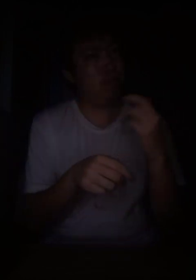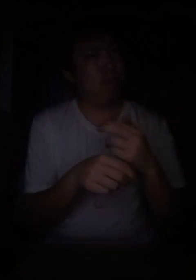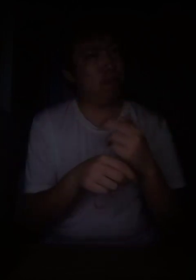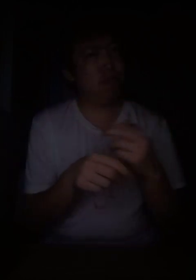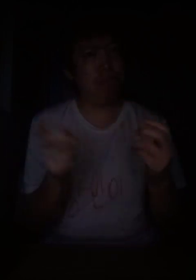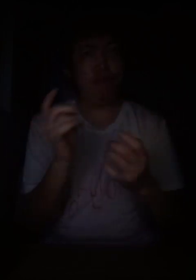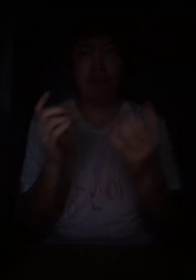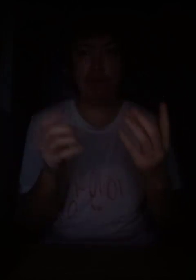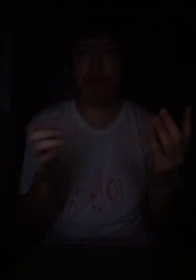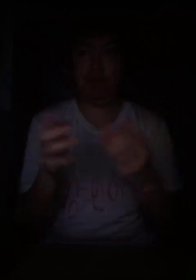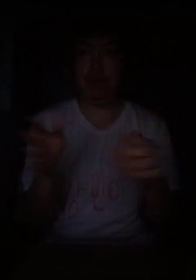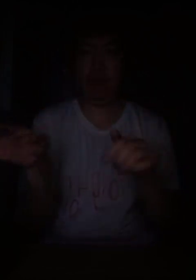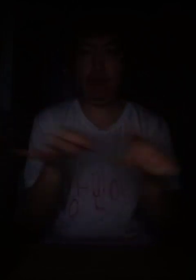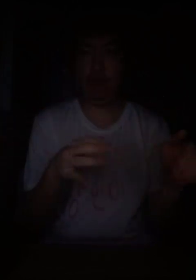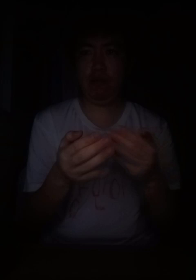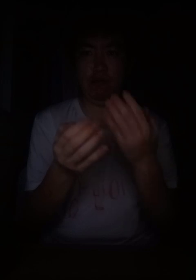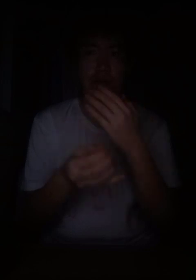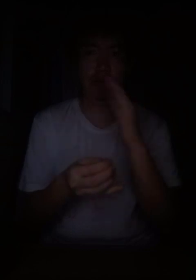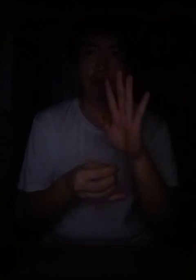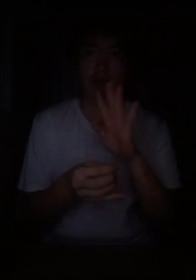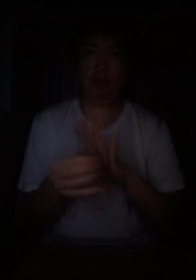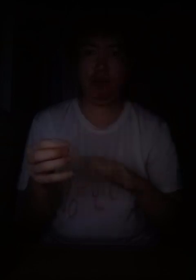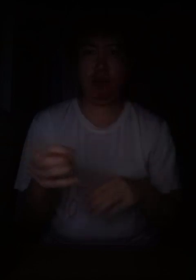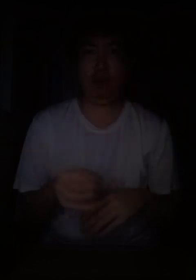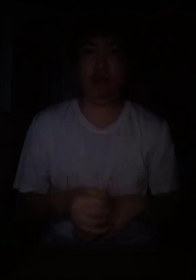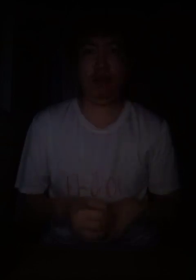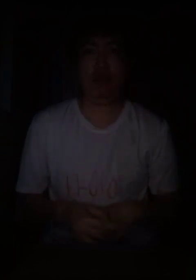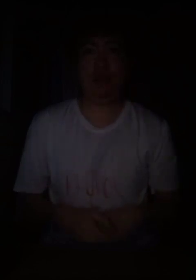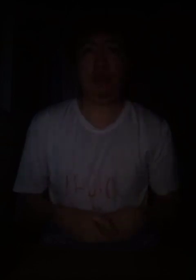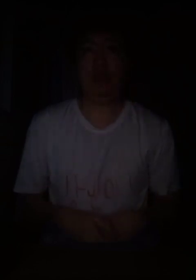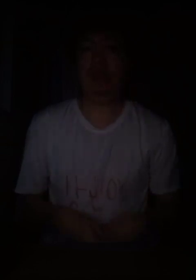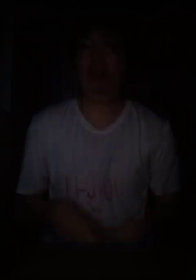어선 4척을 납포해 조사하고 있습니다. MBC 뉴스 이계상입니다.